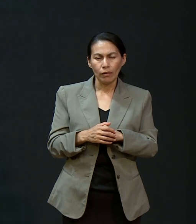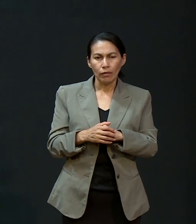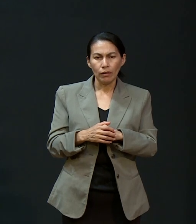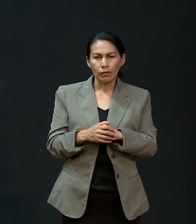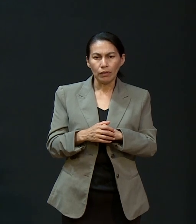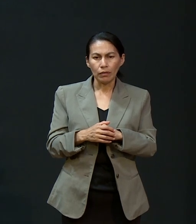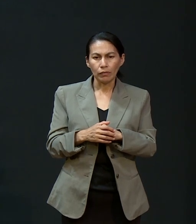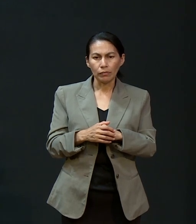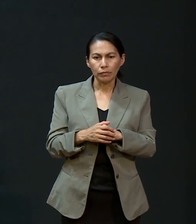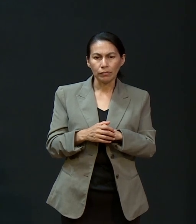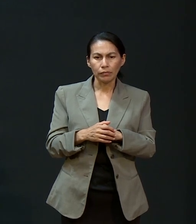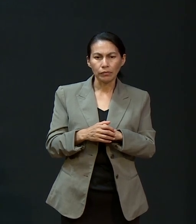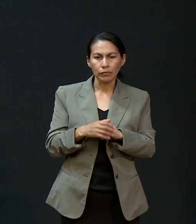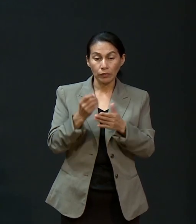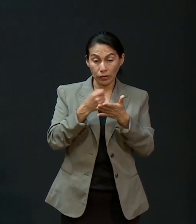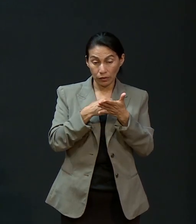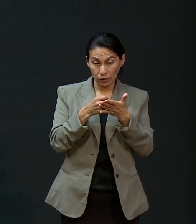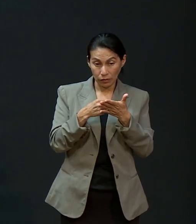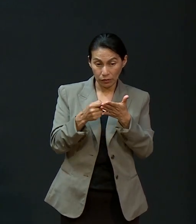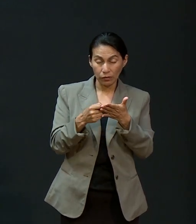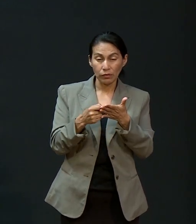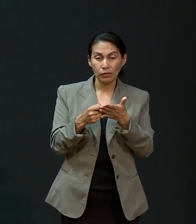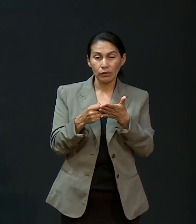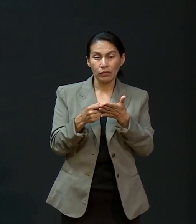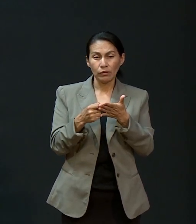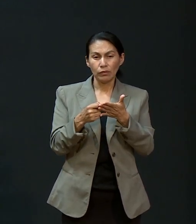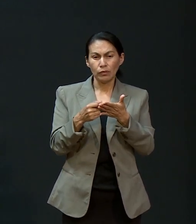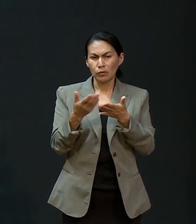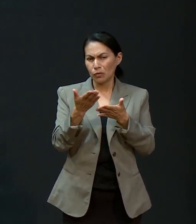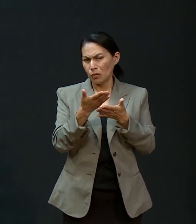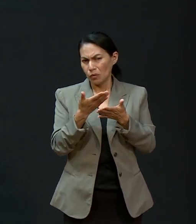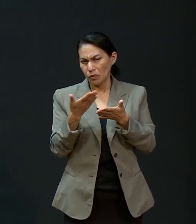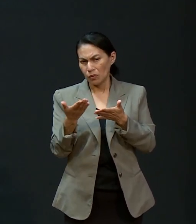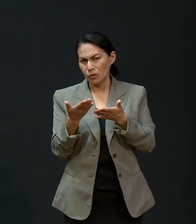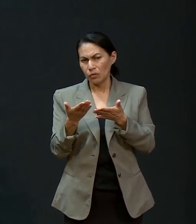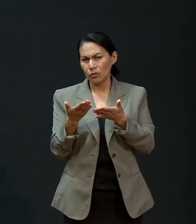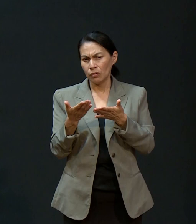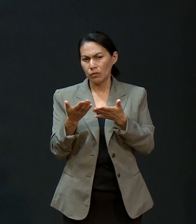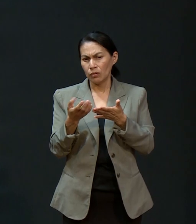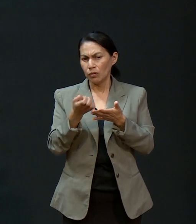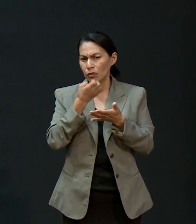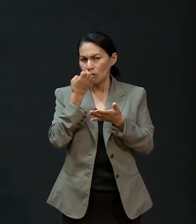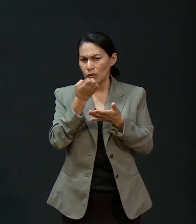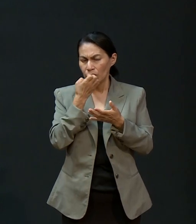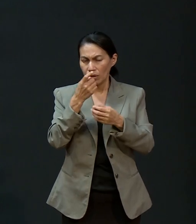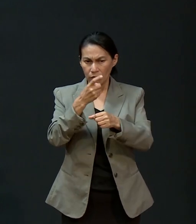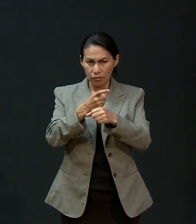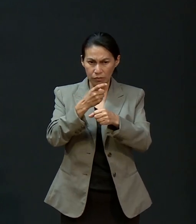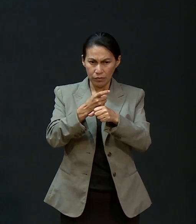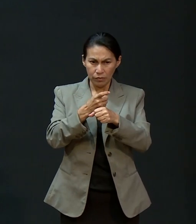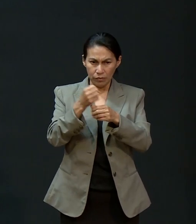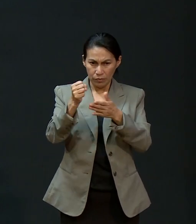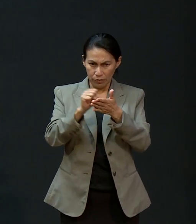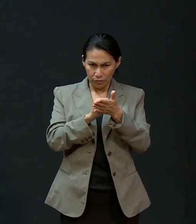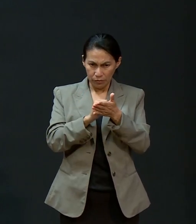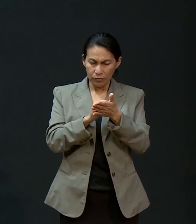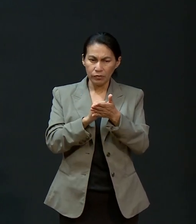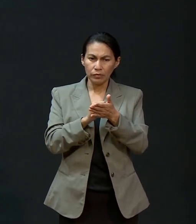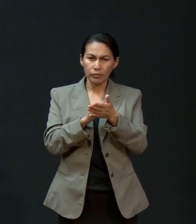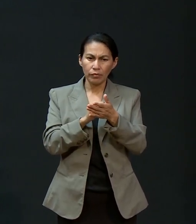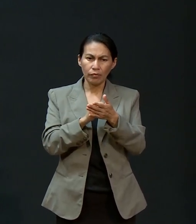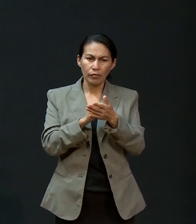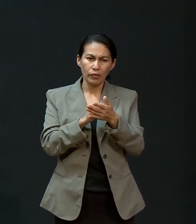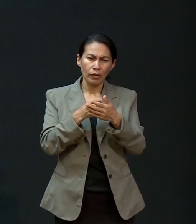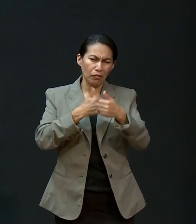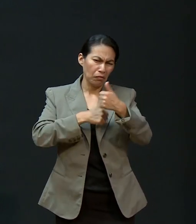Y pasó los primeros días de inscripción, la introducción a los que eran de primer